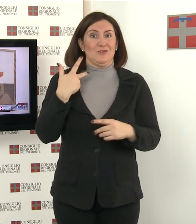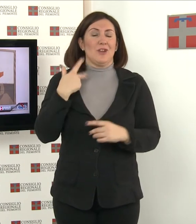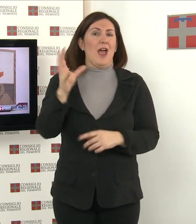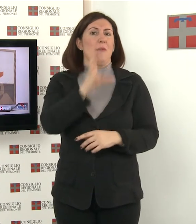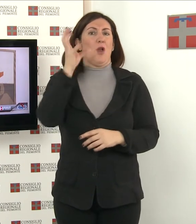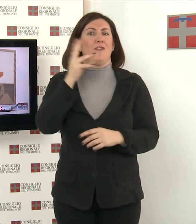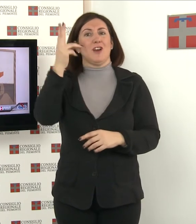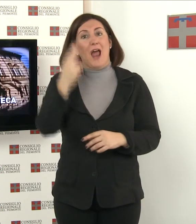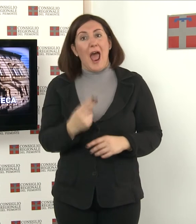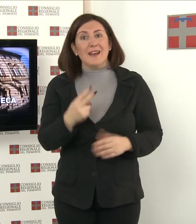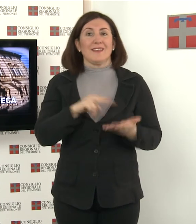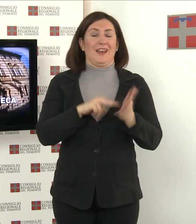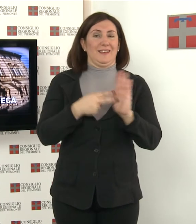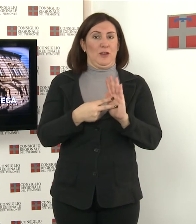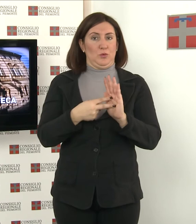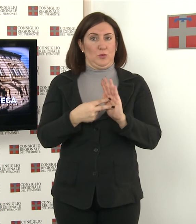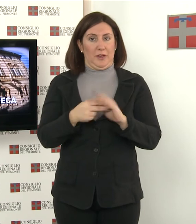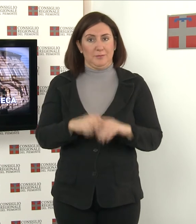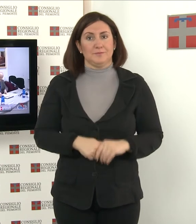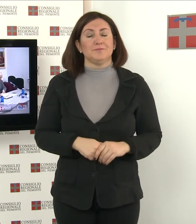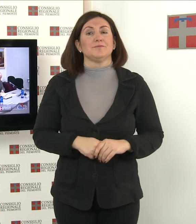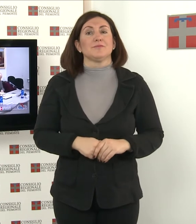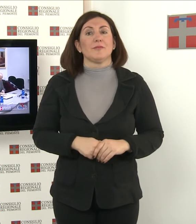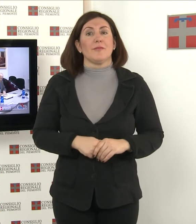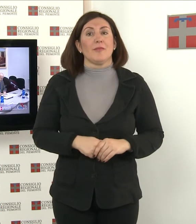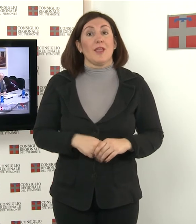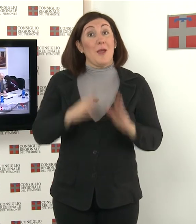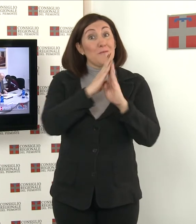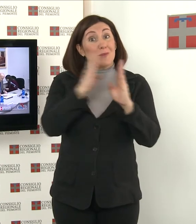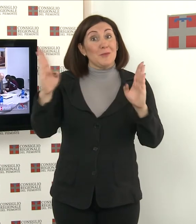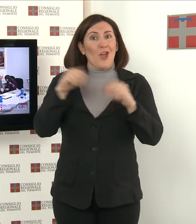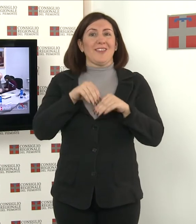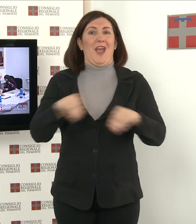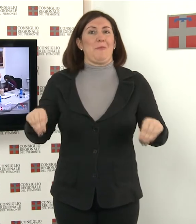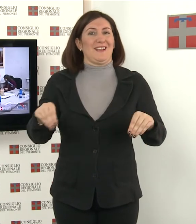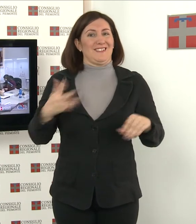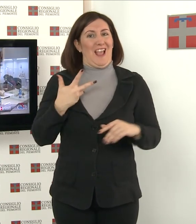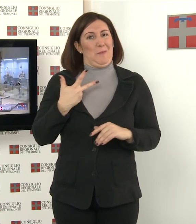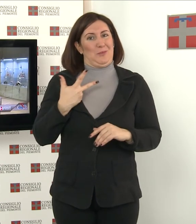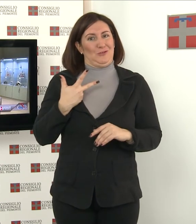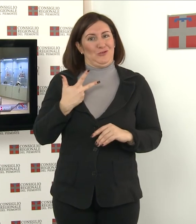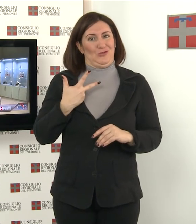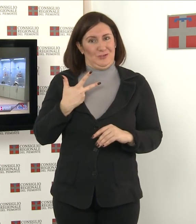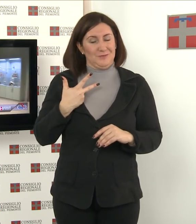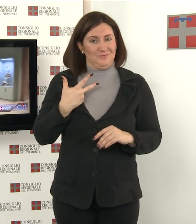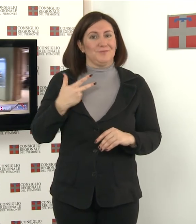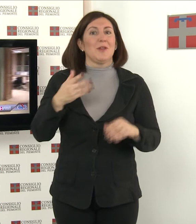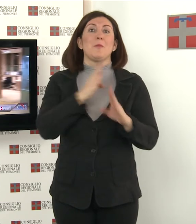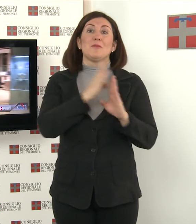dell'architettura presepi in biblioteca è stata inaugurata il 28 novembre la biblioteca della regione di via contenta a torino